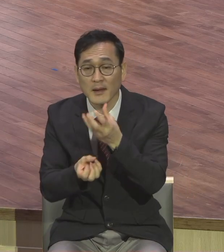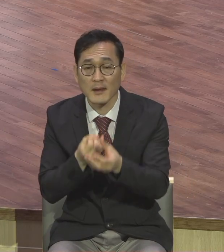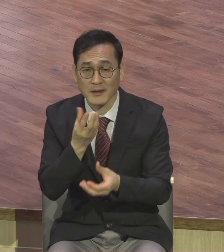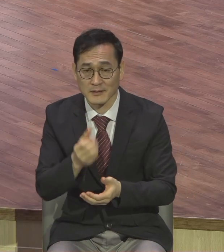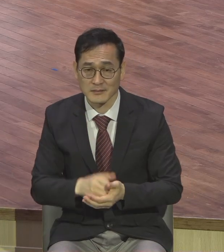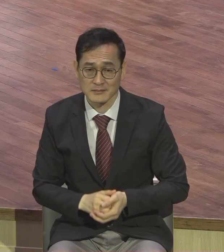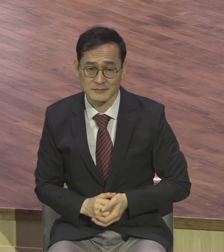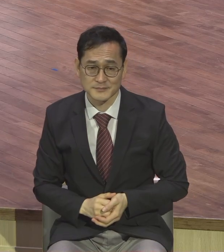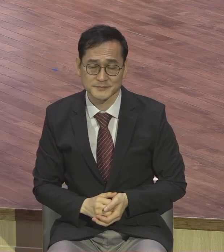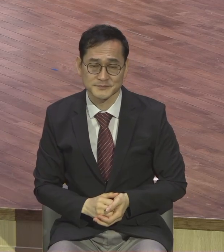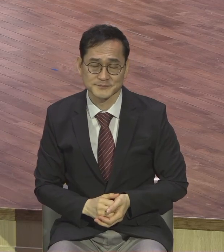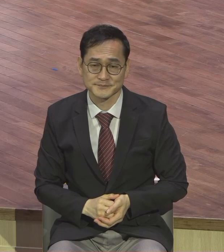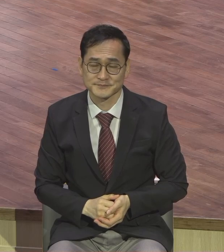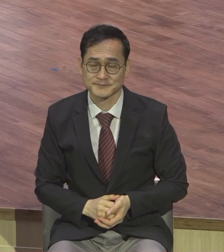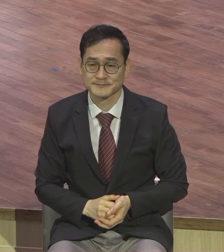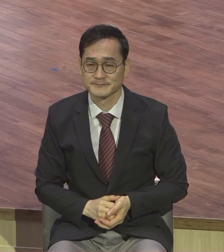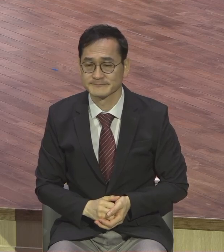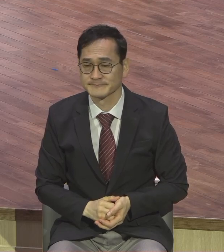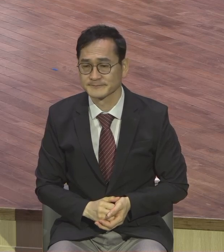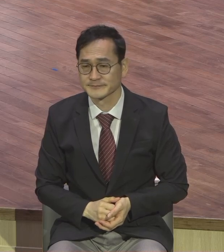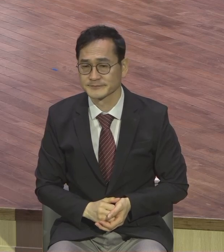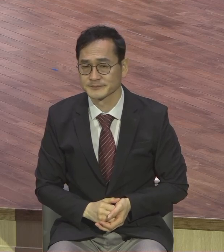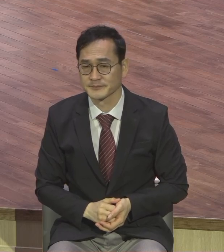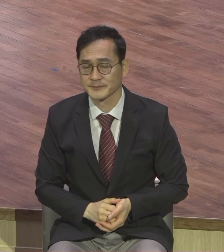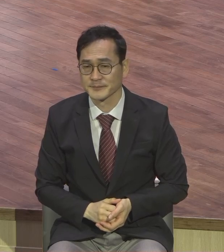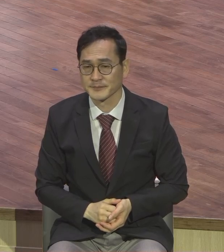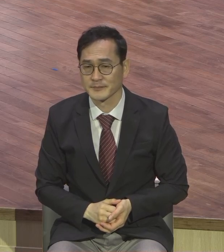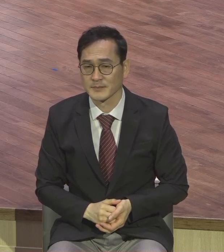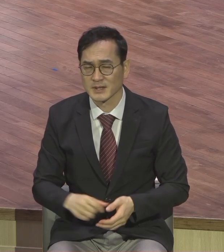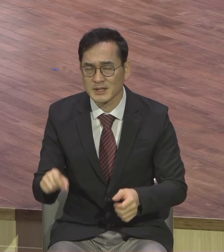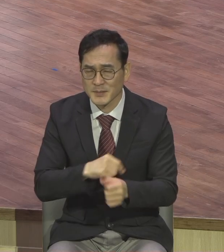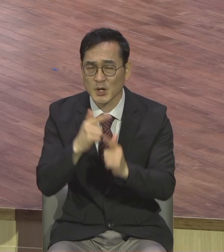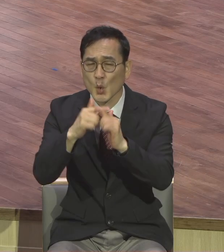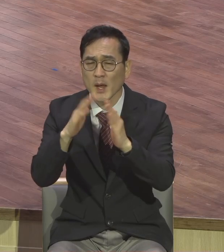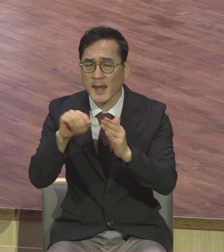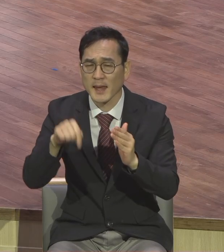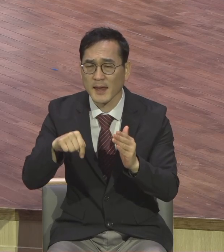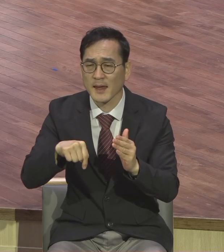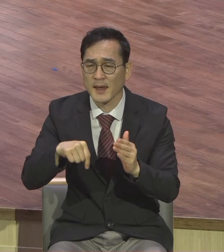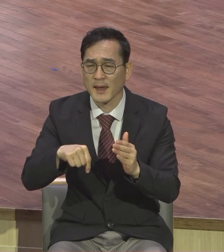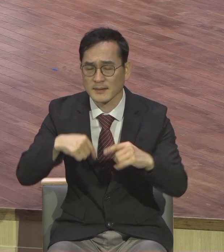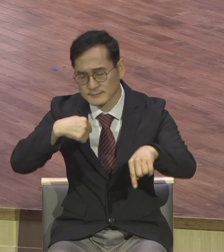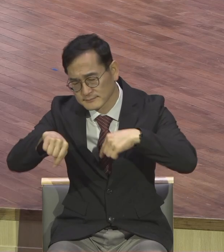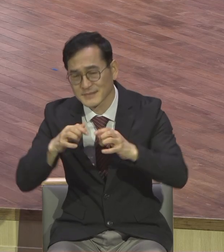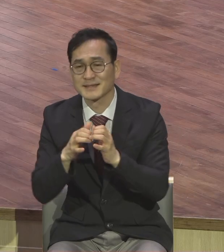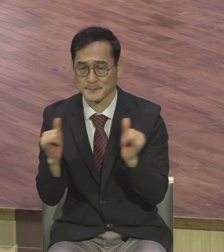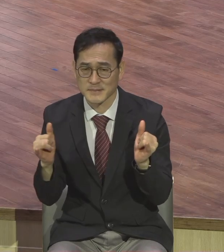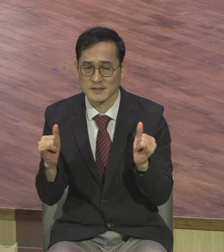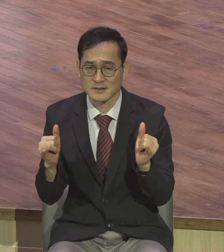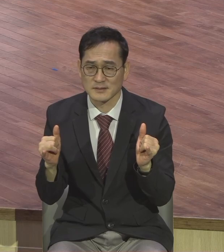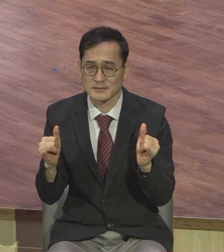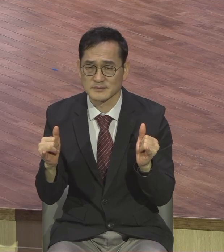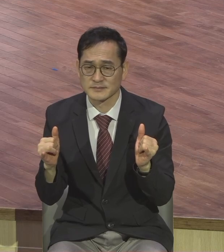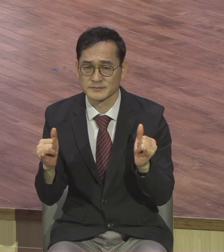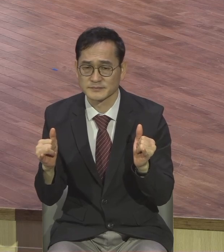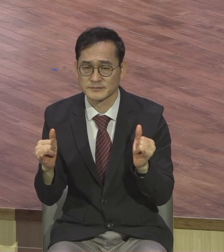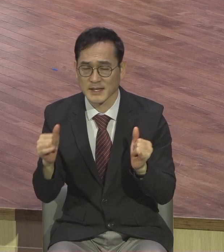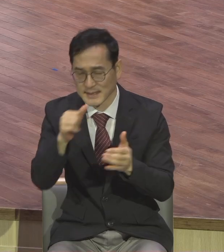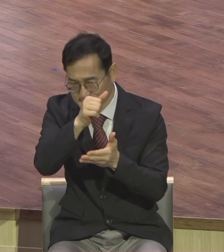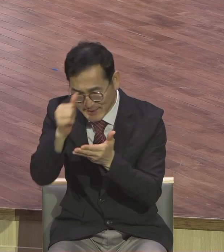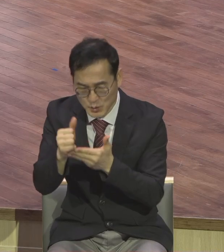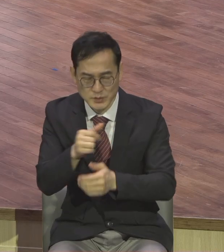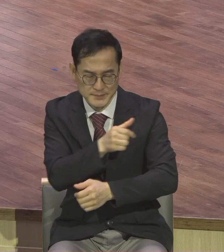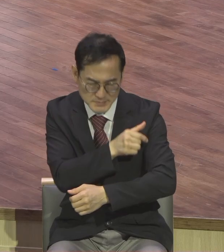이 정신 차려야 돼. 특별히 교회 지도자들, 영향 입히는 분들 정신 바짝 차려야 됩니다.